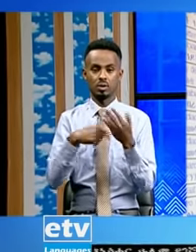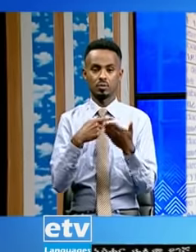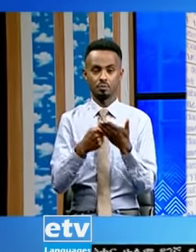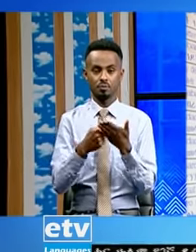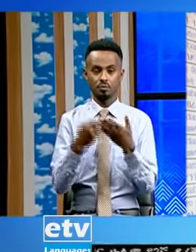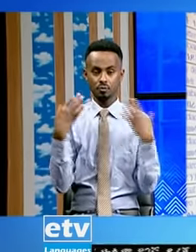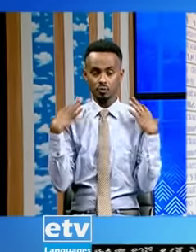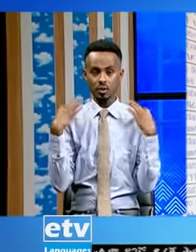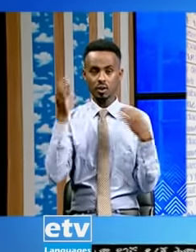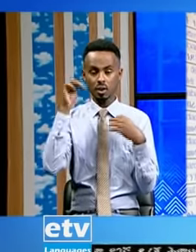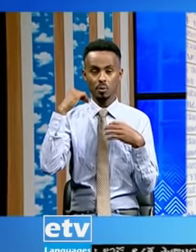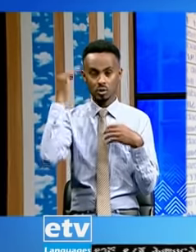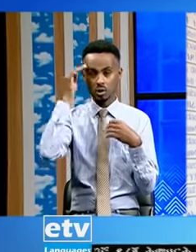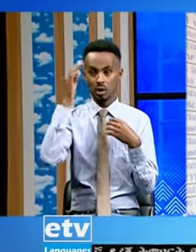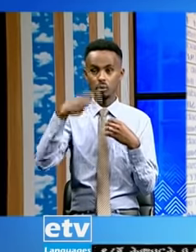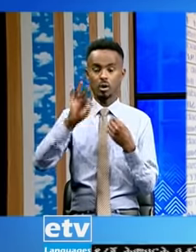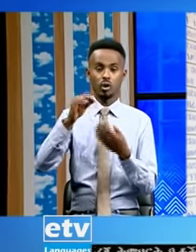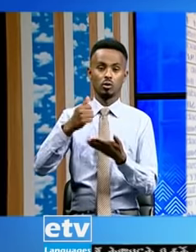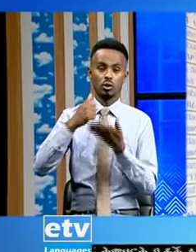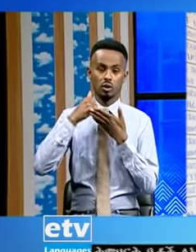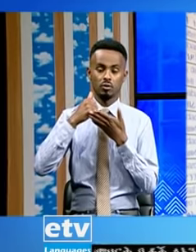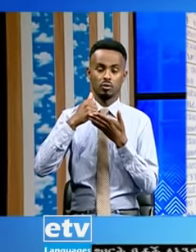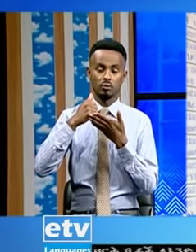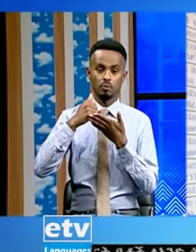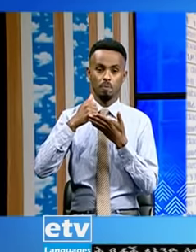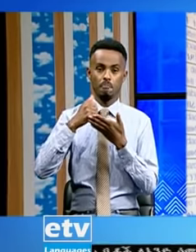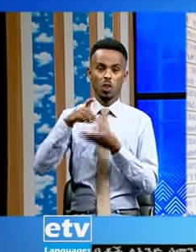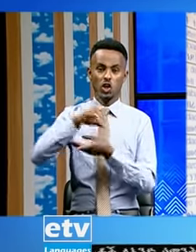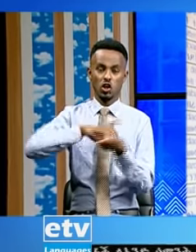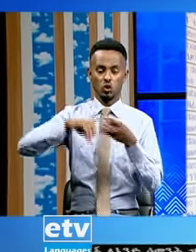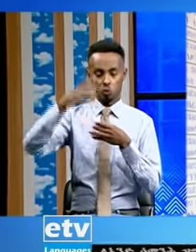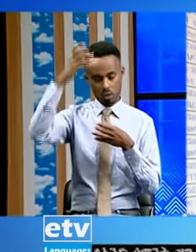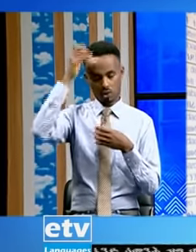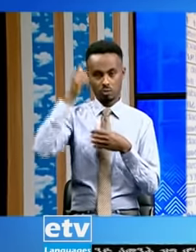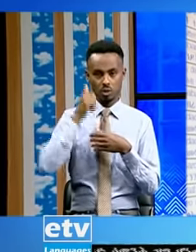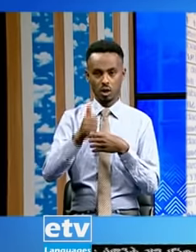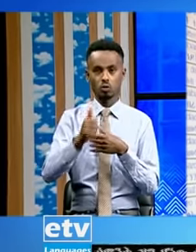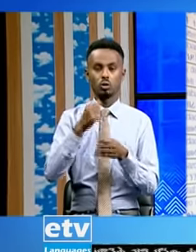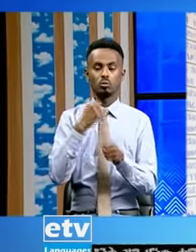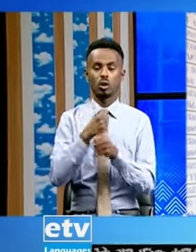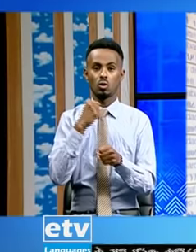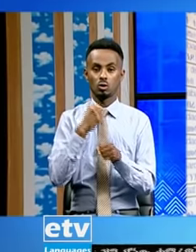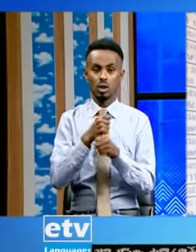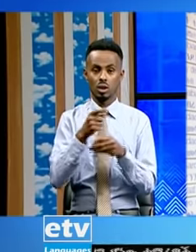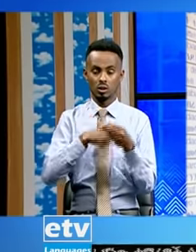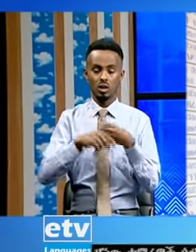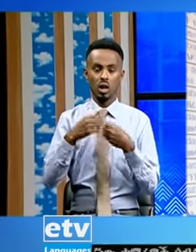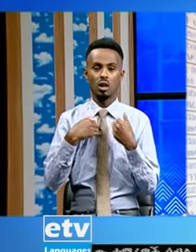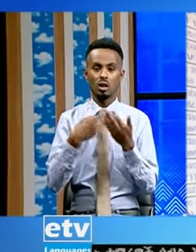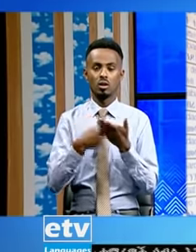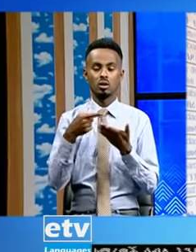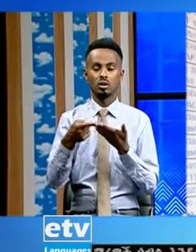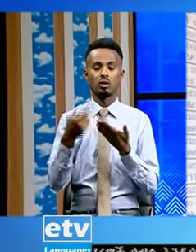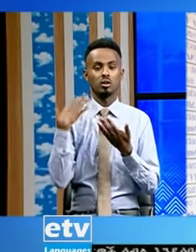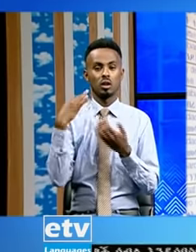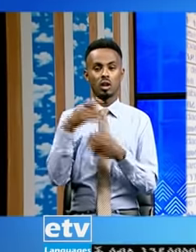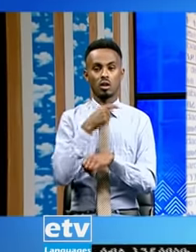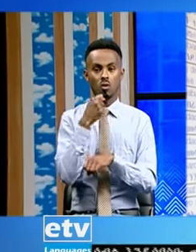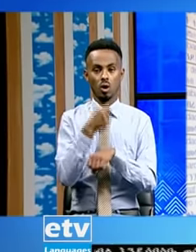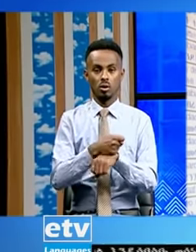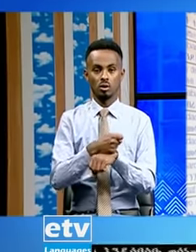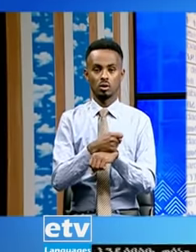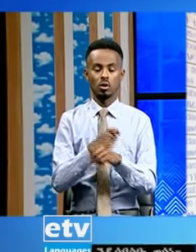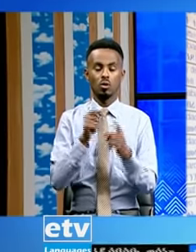ስለዚህ ከጤና ሚኒስቴርም የሚገኘውንም ድጋፍ የክልሉ መንግስትም በራሱ ወይ የሚሰራውም ስራ ስላለ እነዚህ ይሄን ጤና